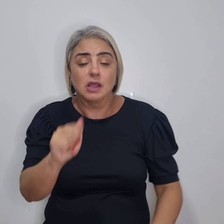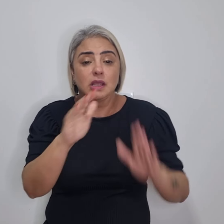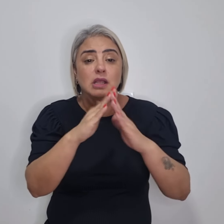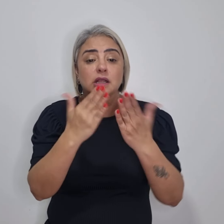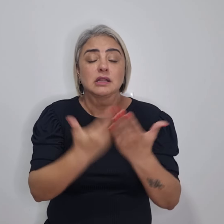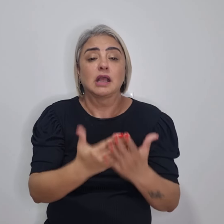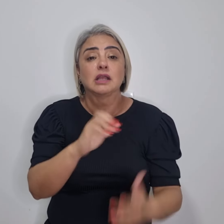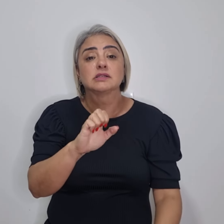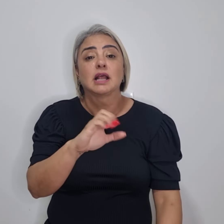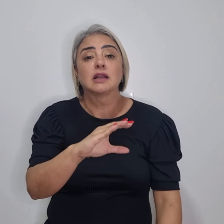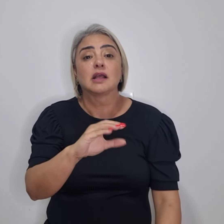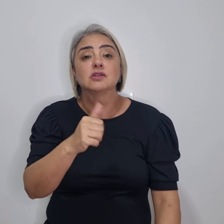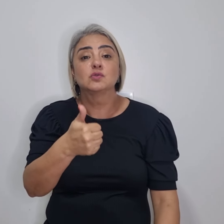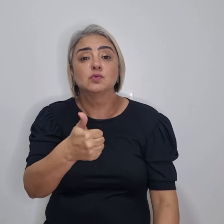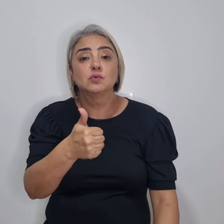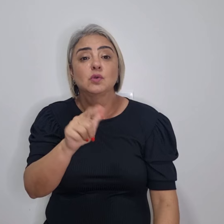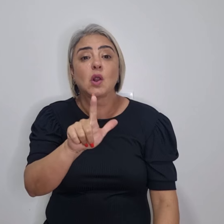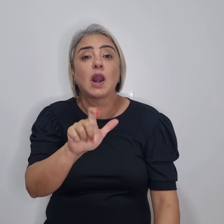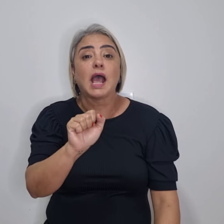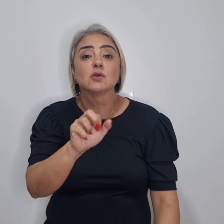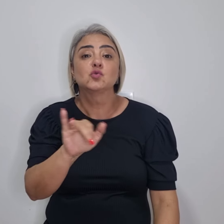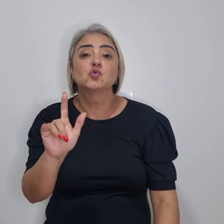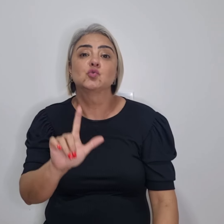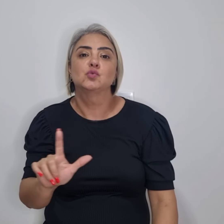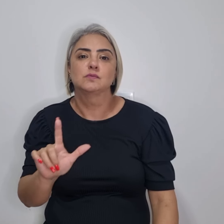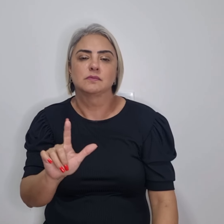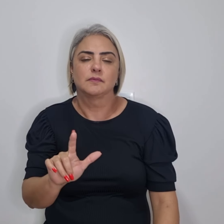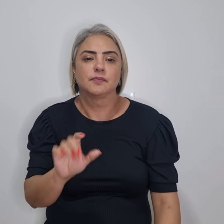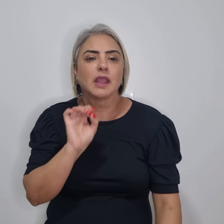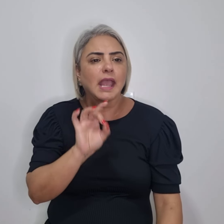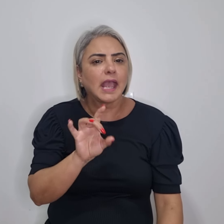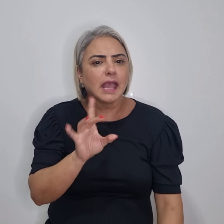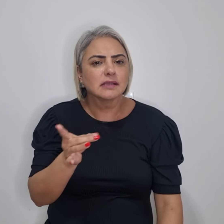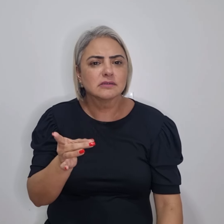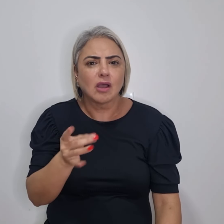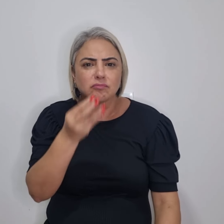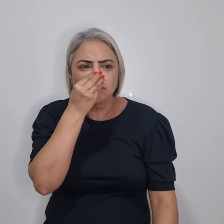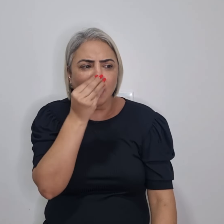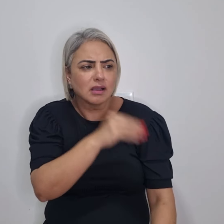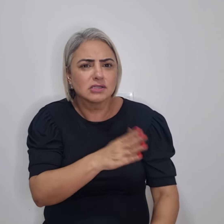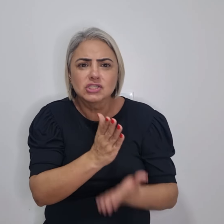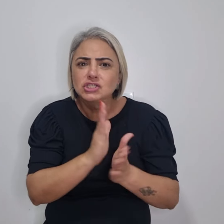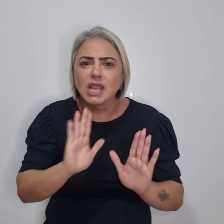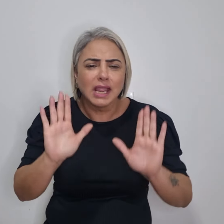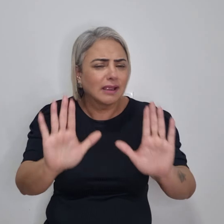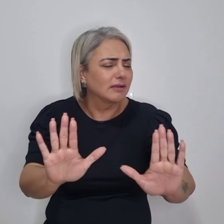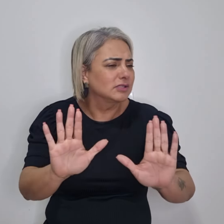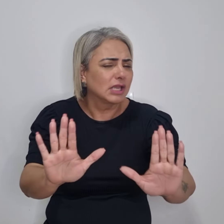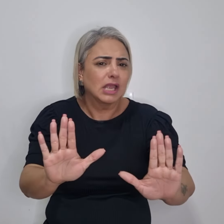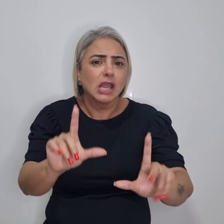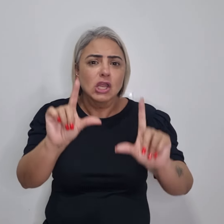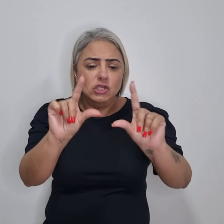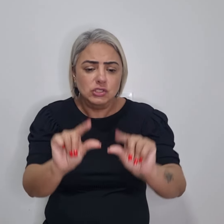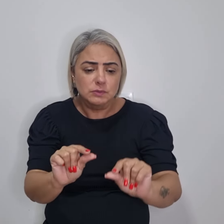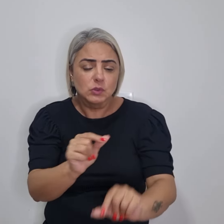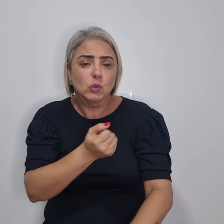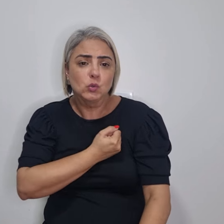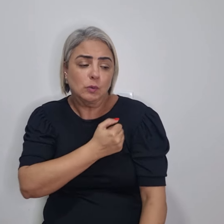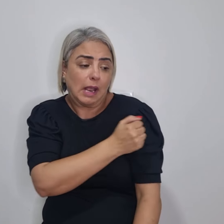Classe 1 do Lago Sul. Basta de descaso. Reduzir o número de estudantes por turma